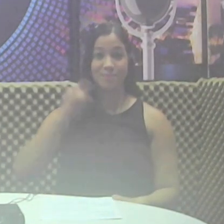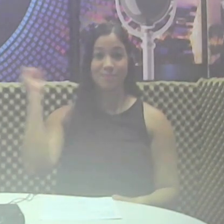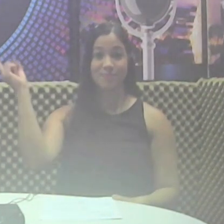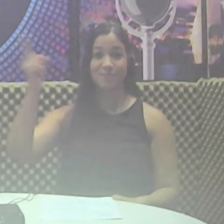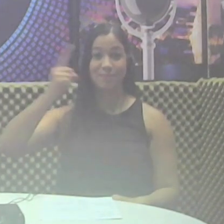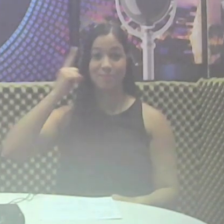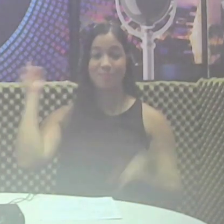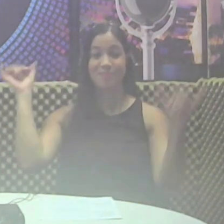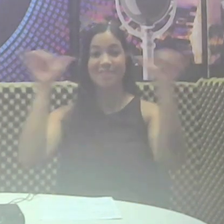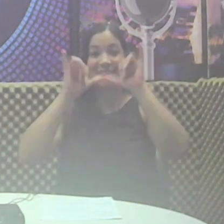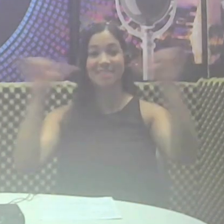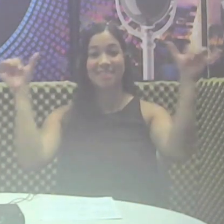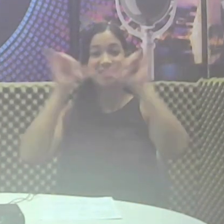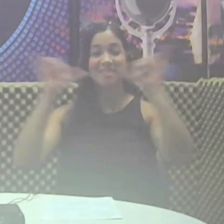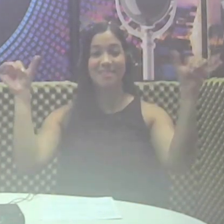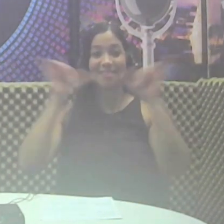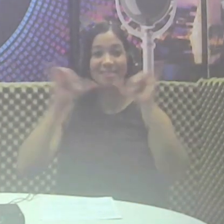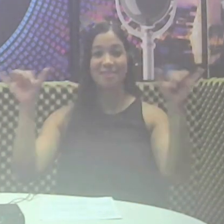Giro de